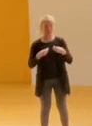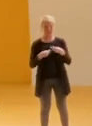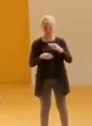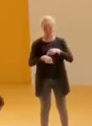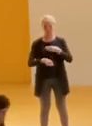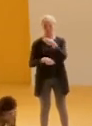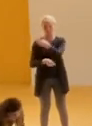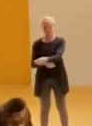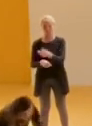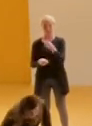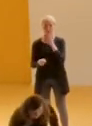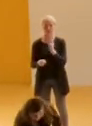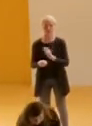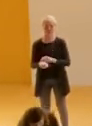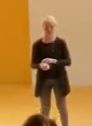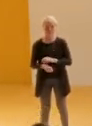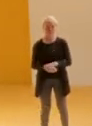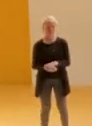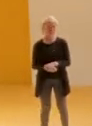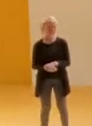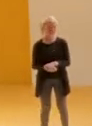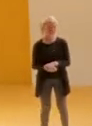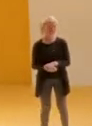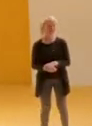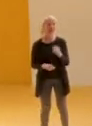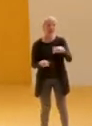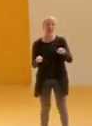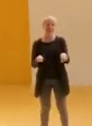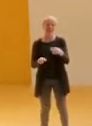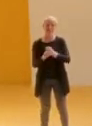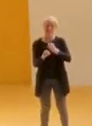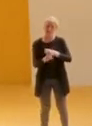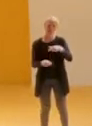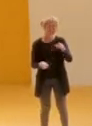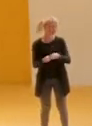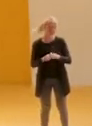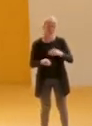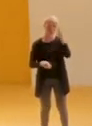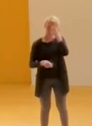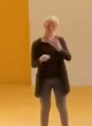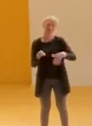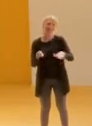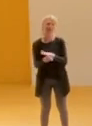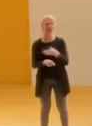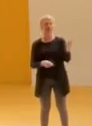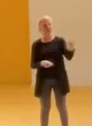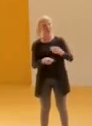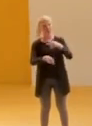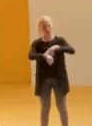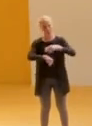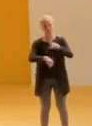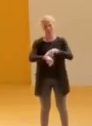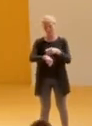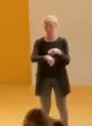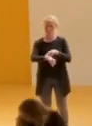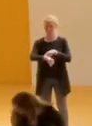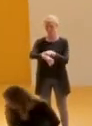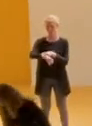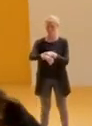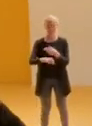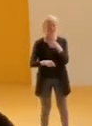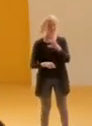pracownik szeregowy mógł spełnić swoje marzenie i też iść sobie po ulicy i wyciągnąć zegarek i zobaczyć która jest godzina